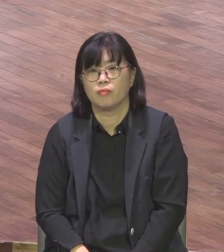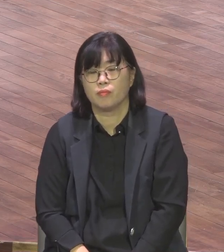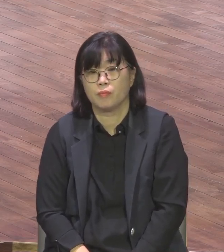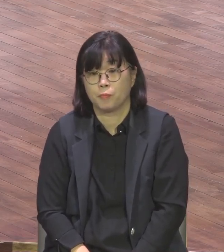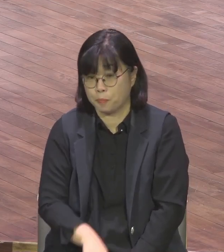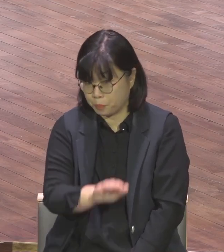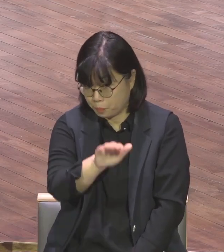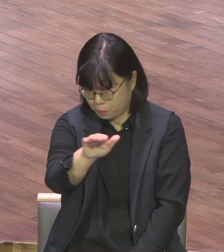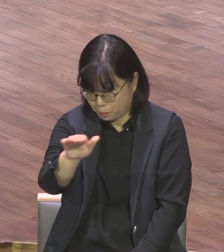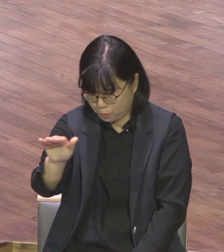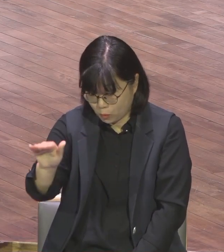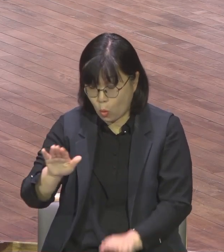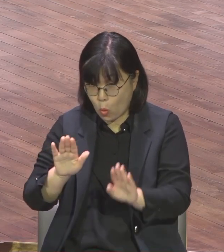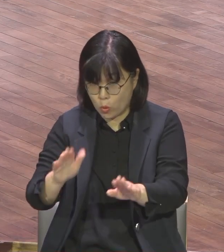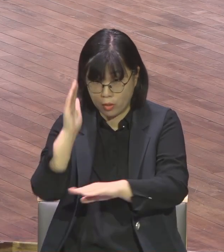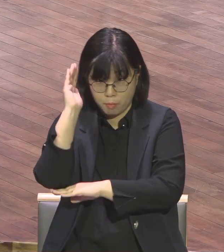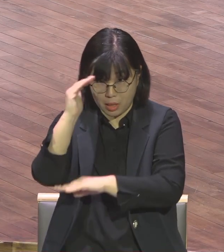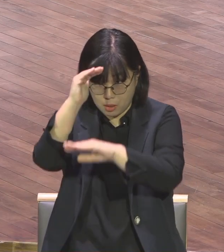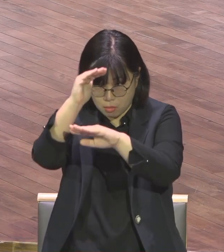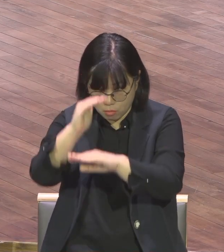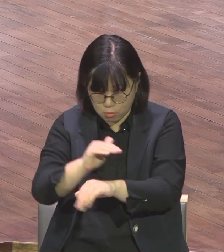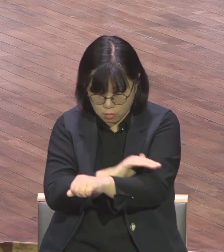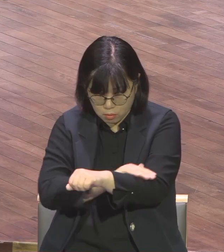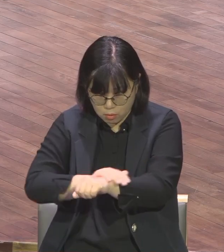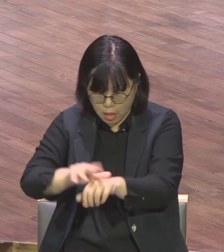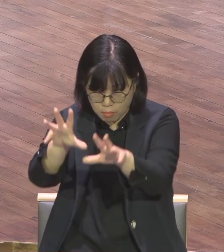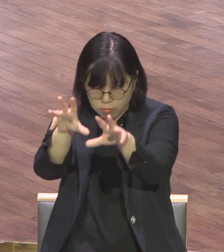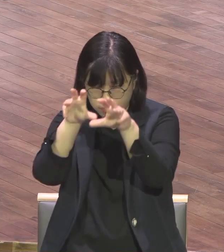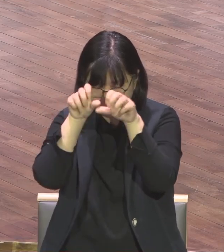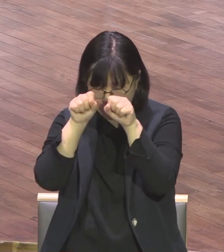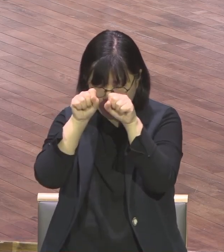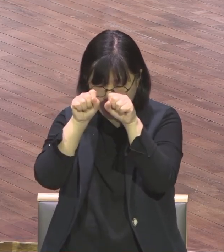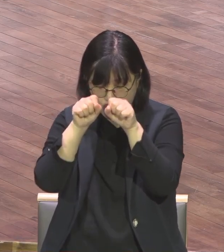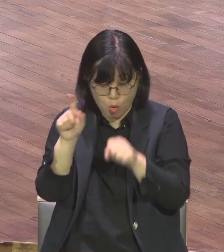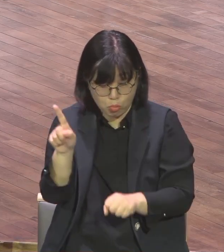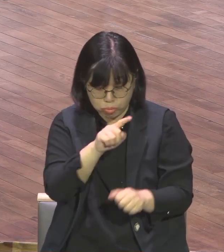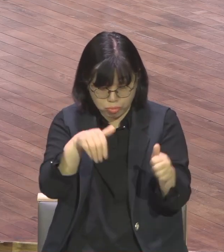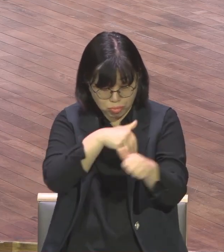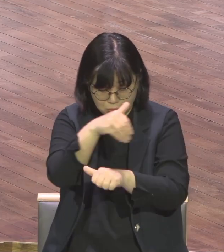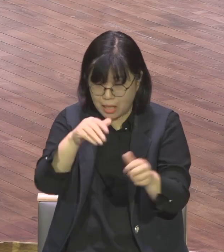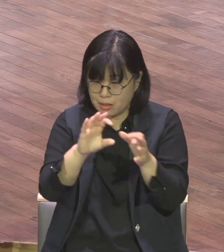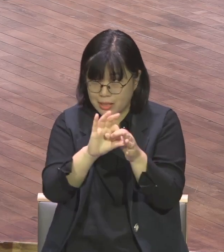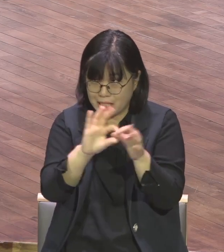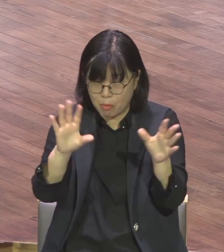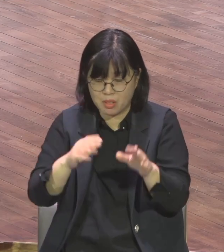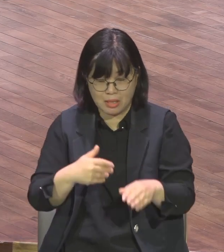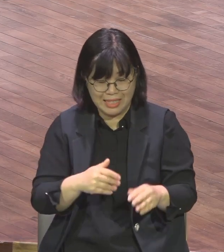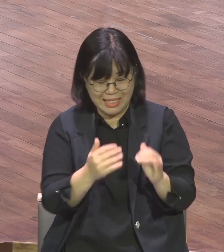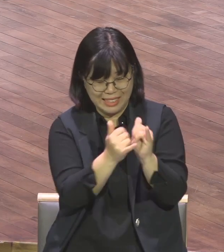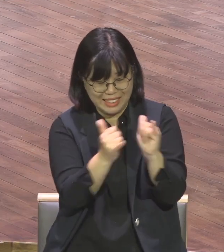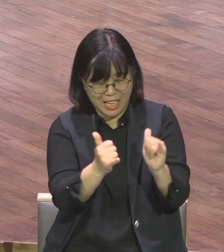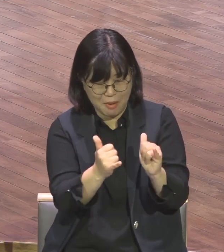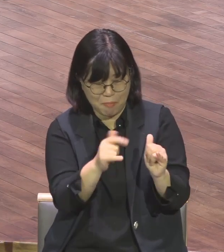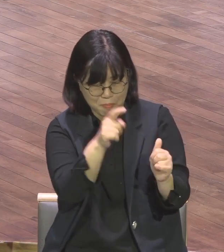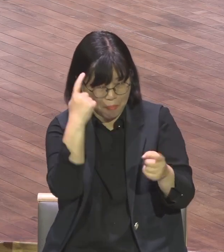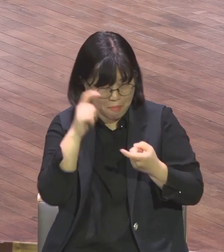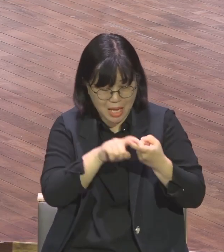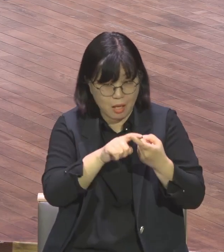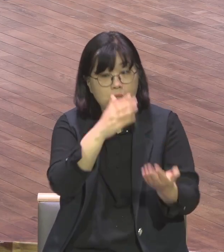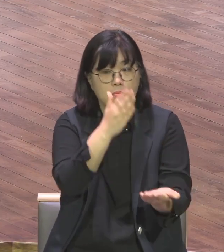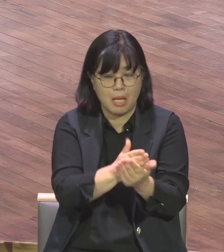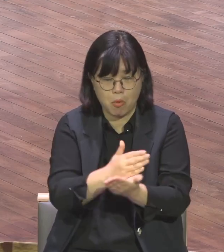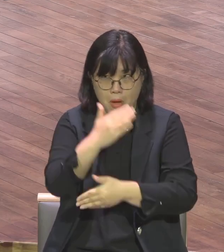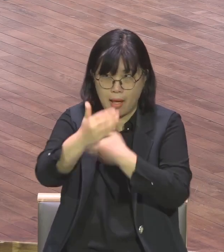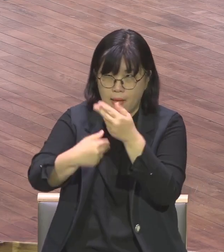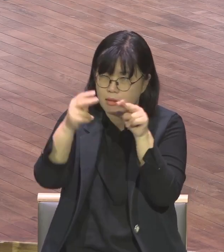영계 모든 성도도 오늘 말씀을 통해서 어떤 상황 속에서도 고람되어 하나님 앞에서라는 영적